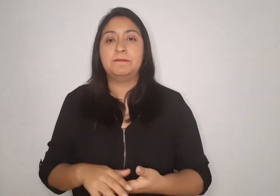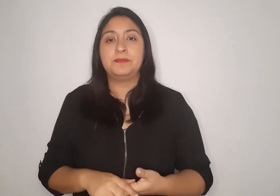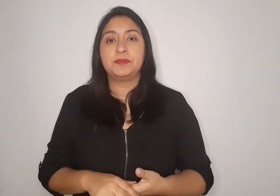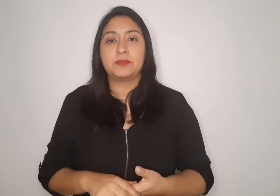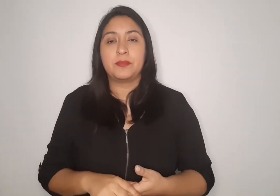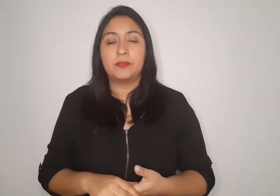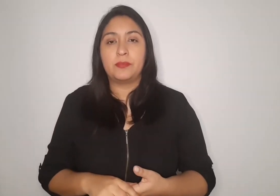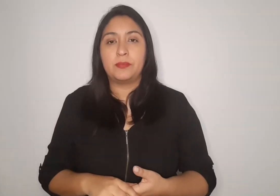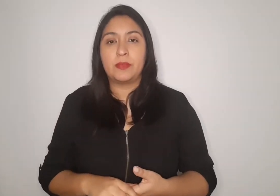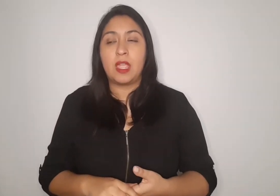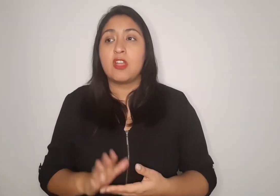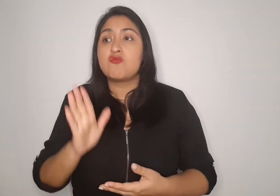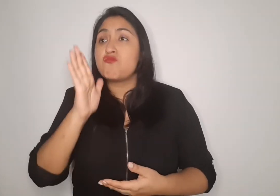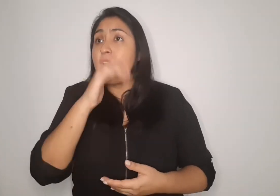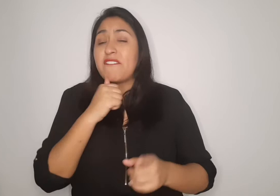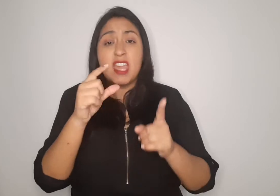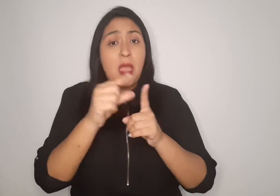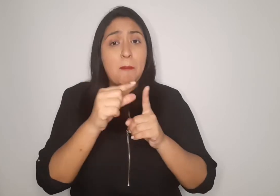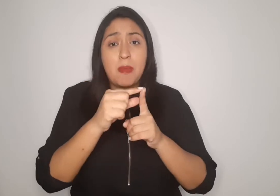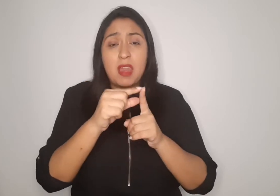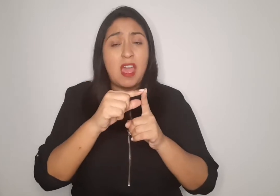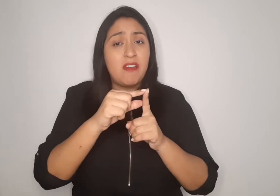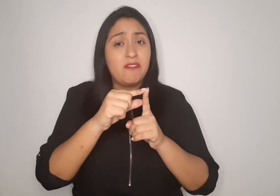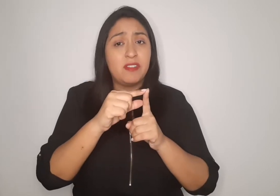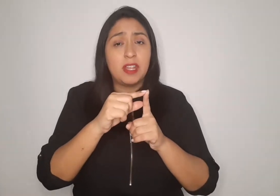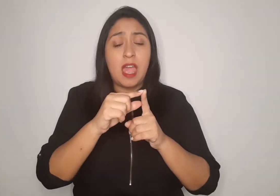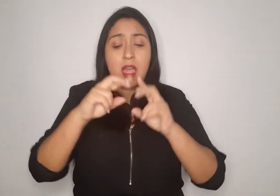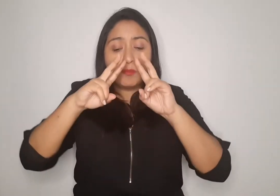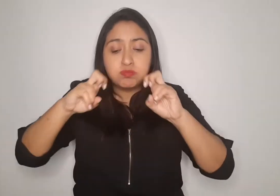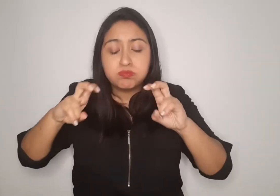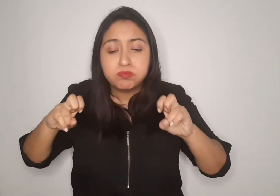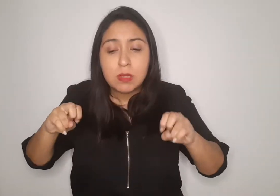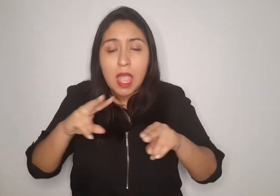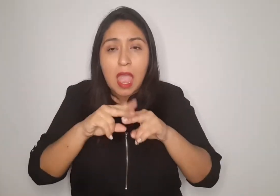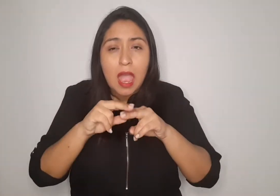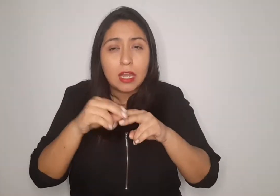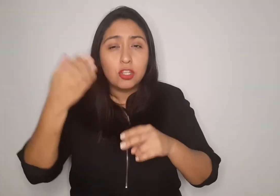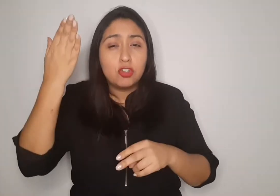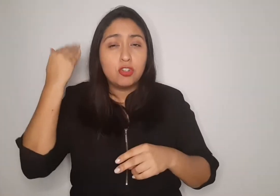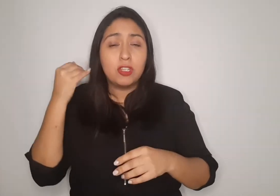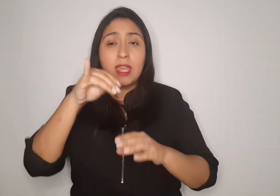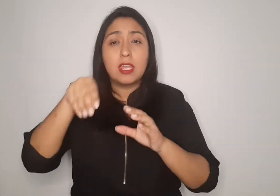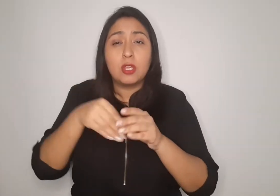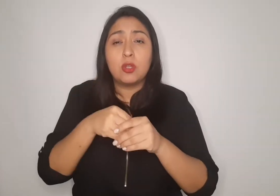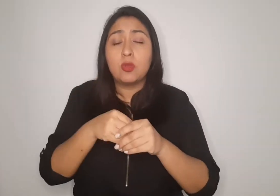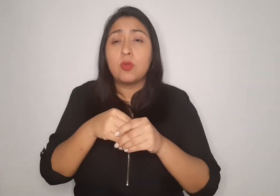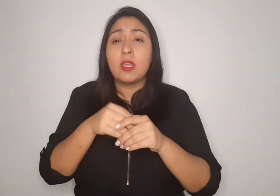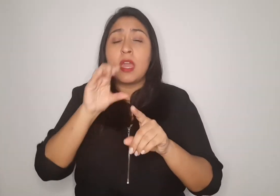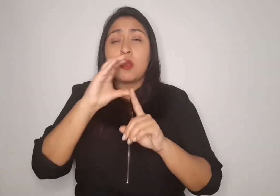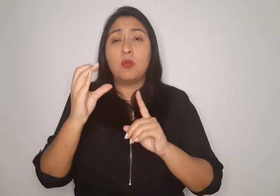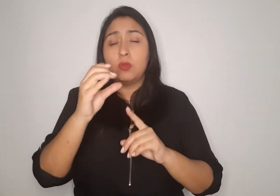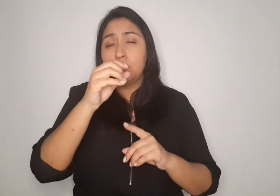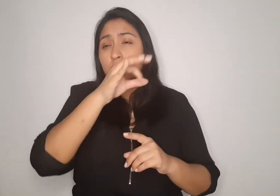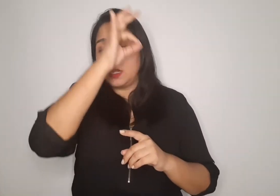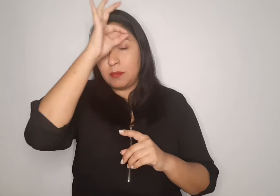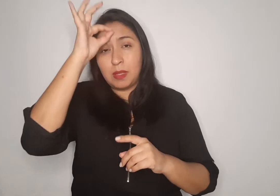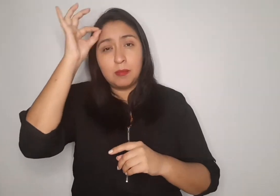no teníamos concepto de arqueología ni de objeto arqueológico, sino que acá son elementos propios de la cultura que yo dispuse de